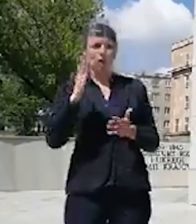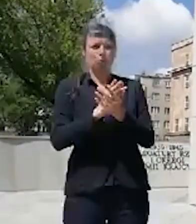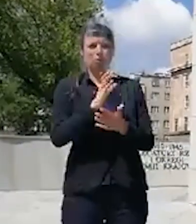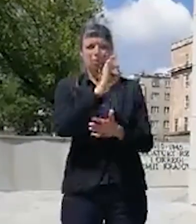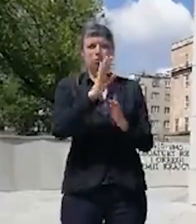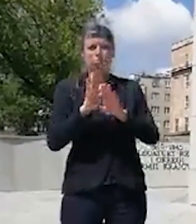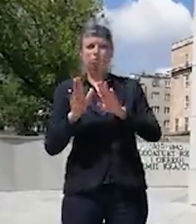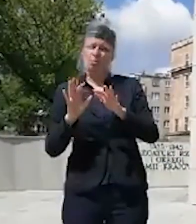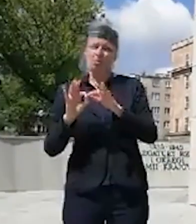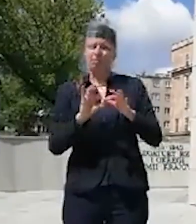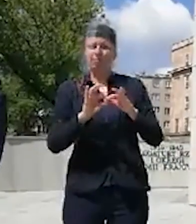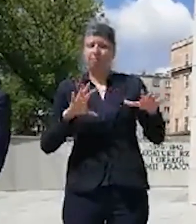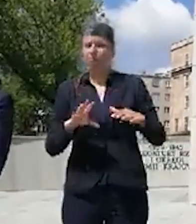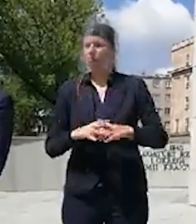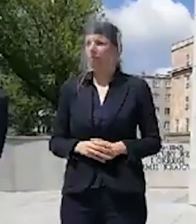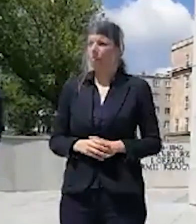Proszę.